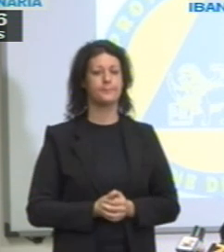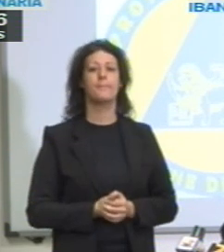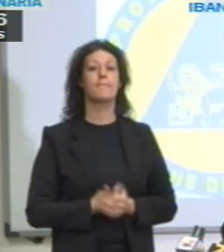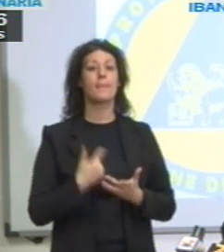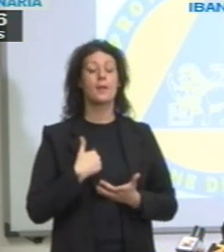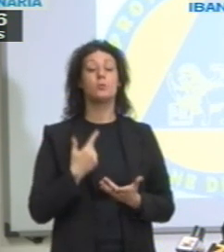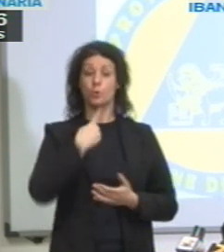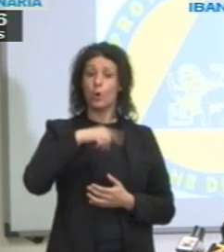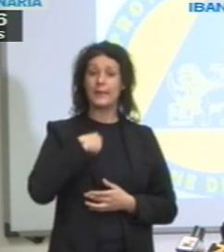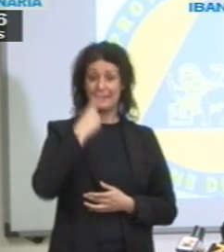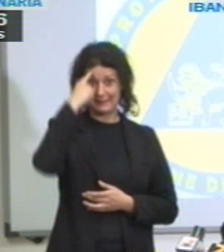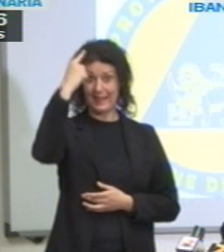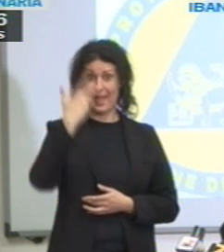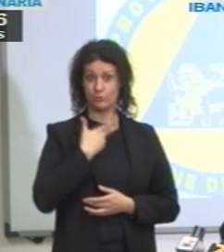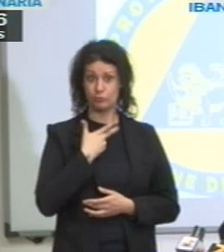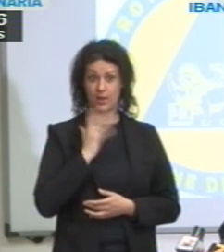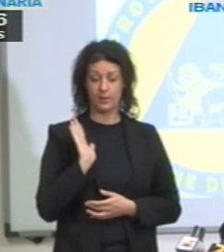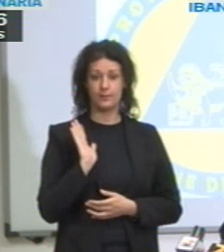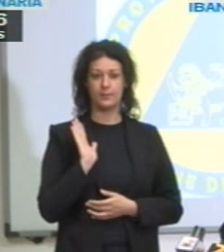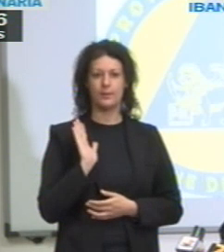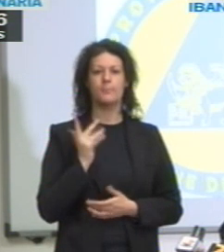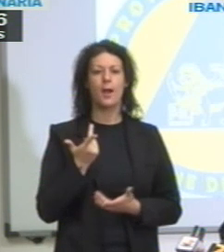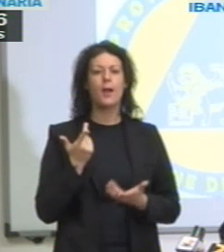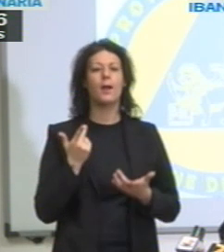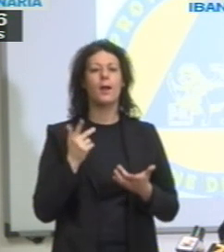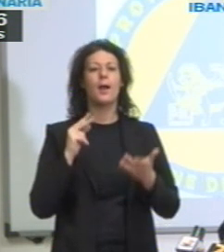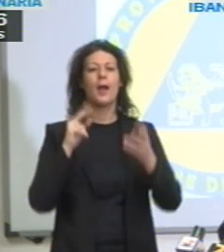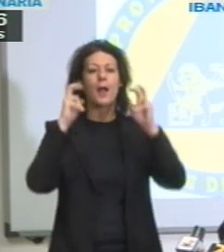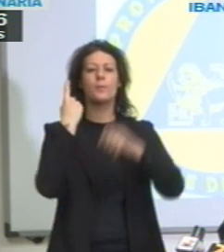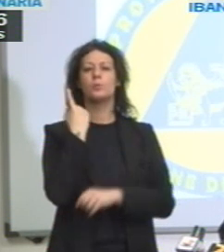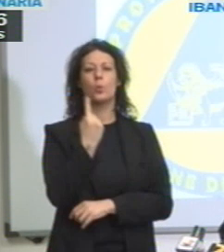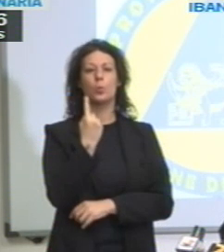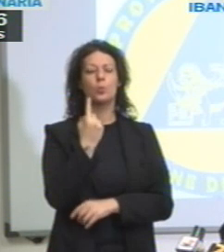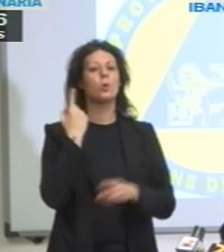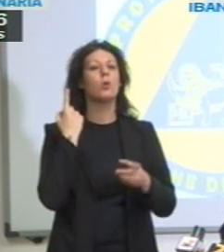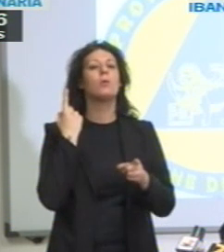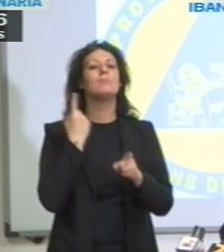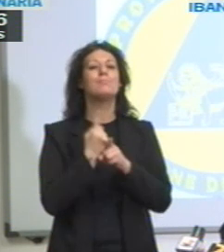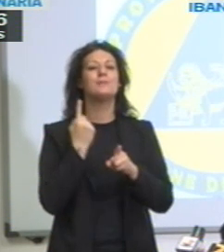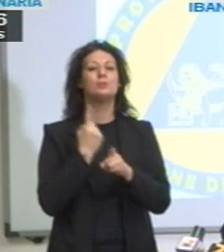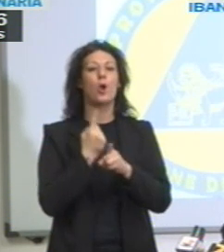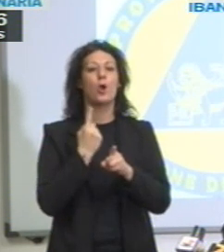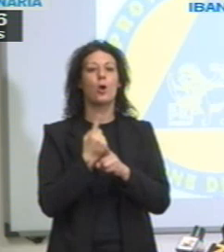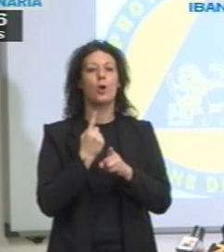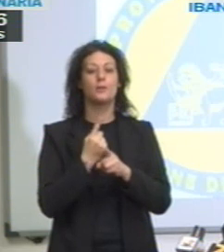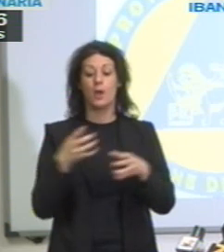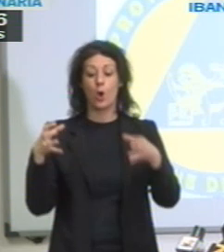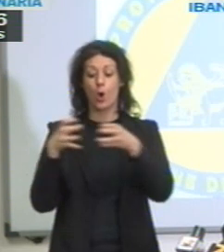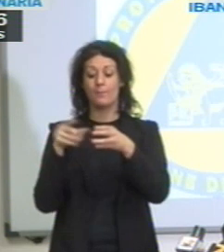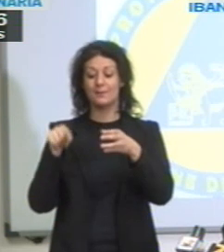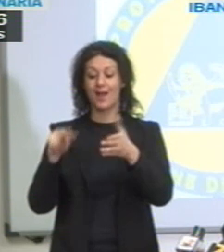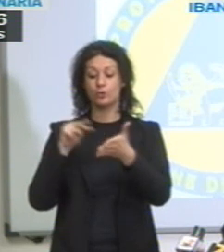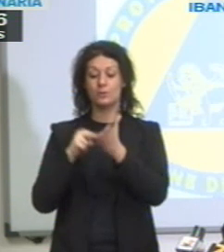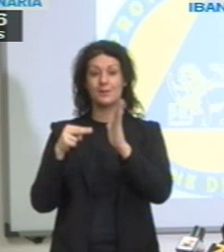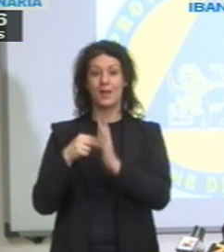noi qualche idea ce l'abbiamo, ma il vero tema è uno solo: che ci vuole una certificazione da parte del Comitato Tecnico Scientifico che